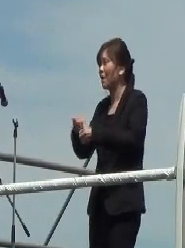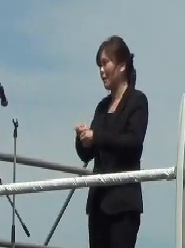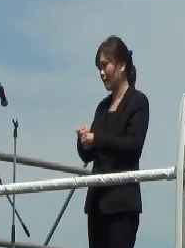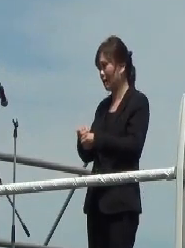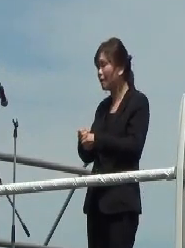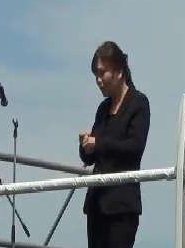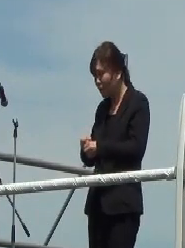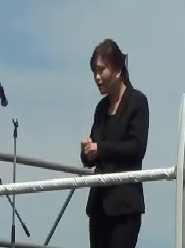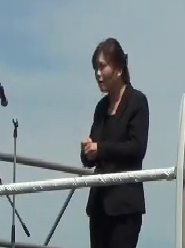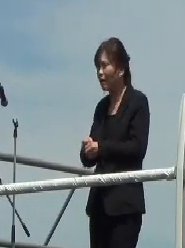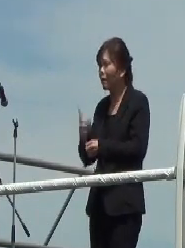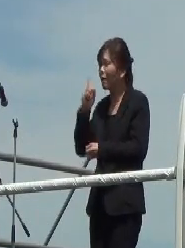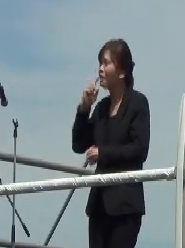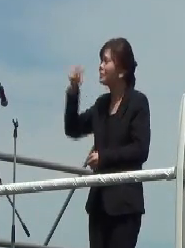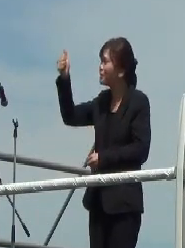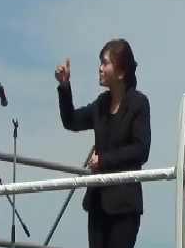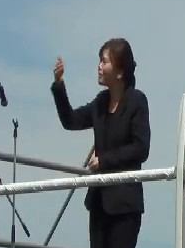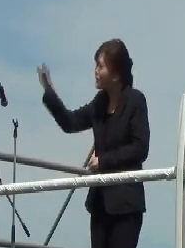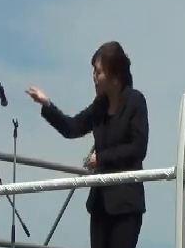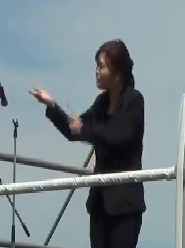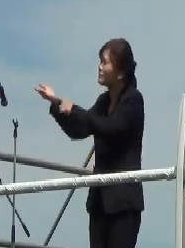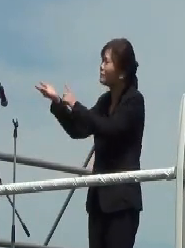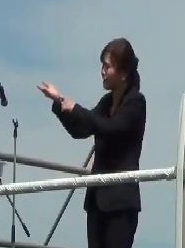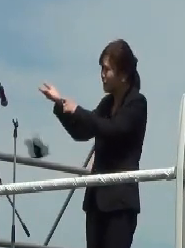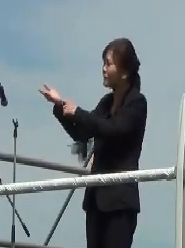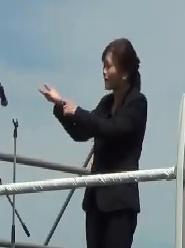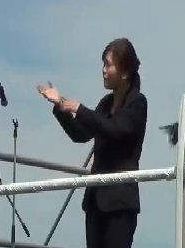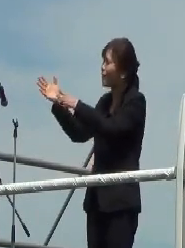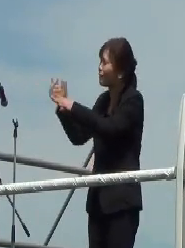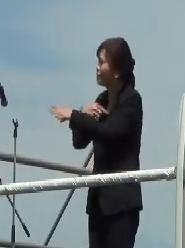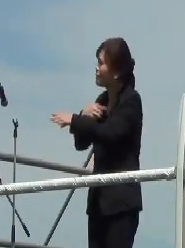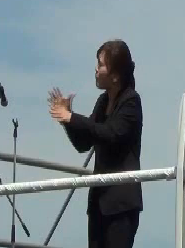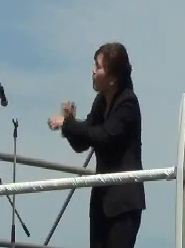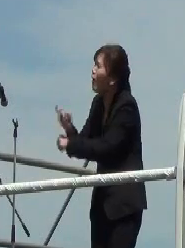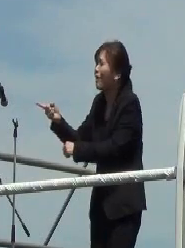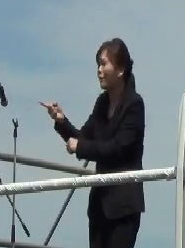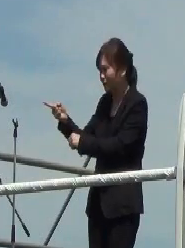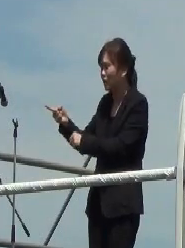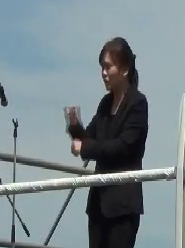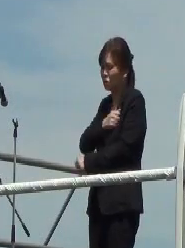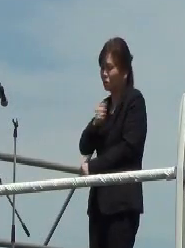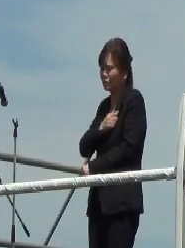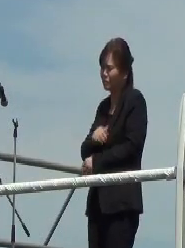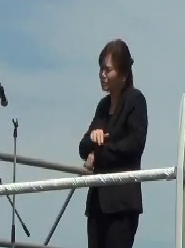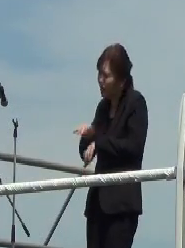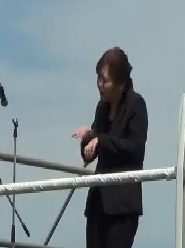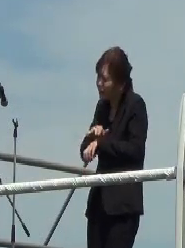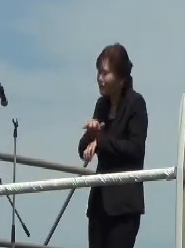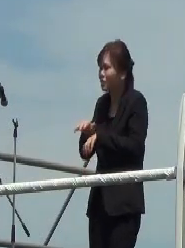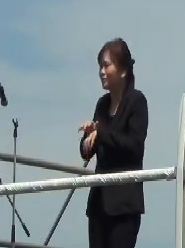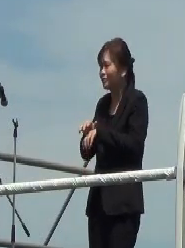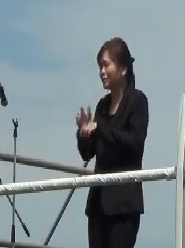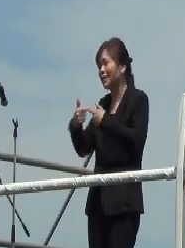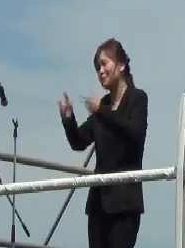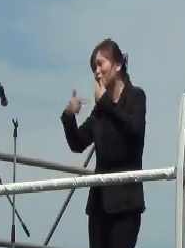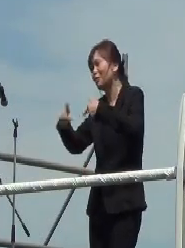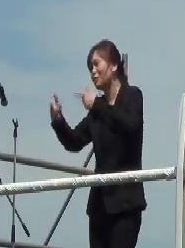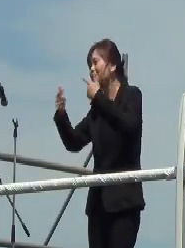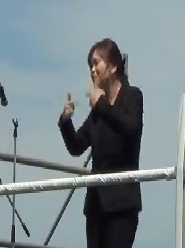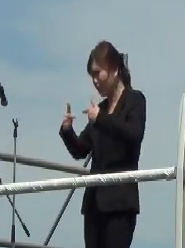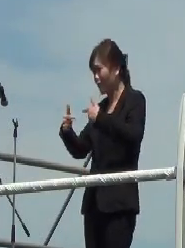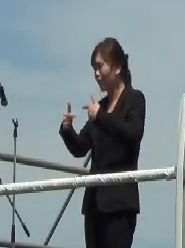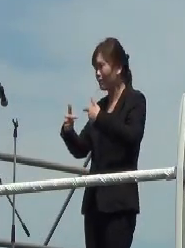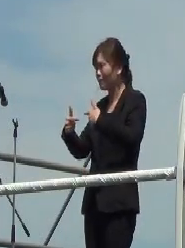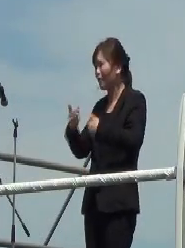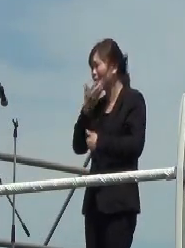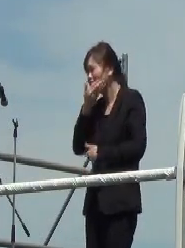亡くしたことでなお一層命の大切さ、そして日々ある日常の尊さというものを感